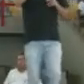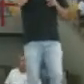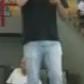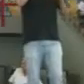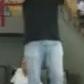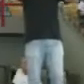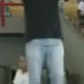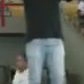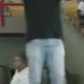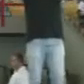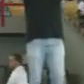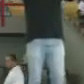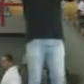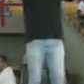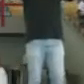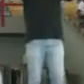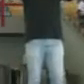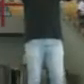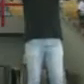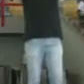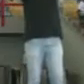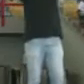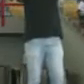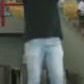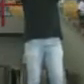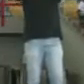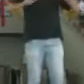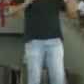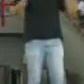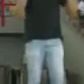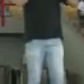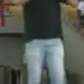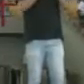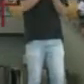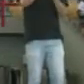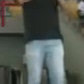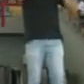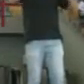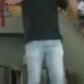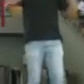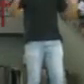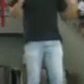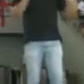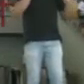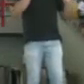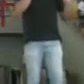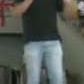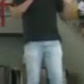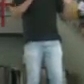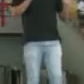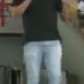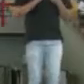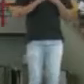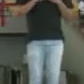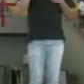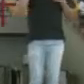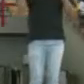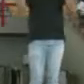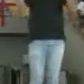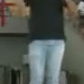pegar o comando da proposta e parafraseá-lo na introdução? Minha introdução está pronta? Não. Aí vocês dão uma olhadinha no